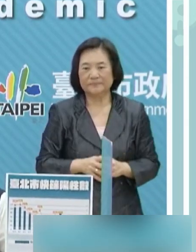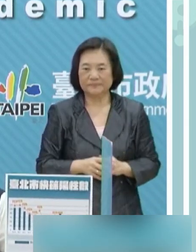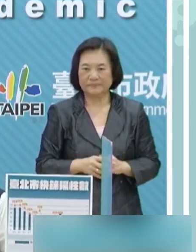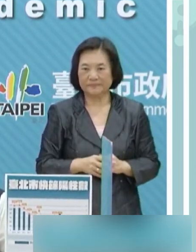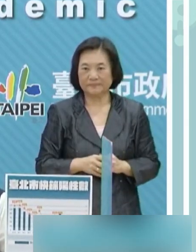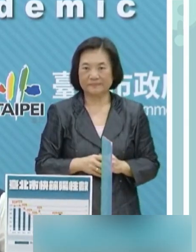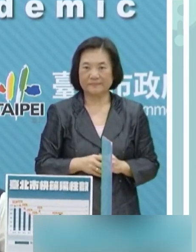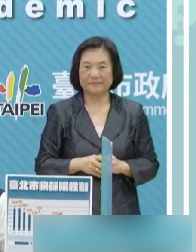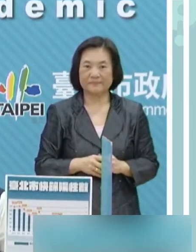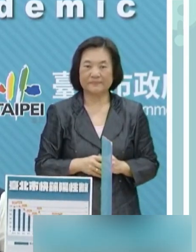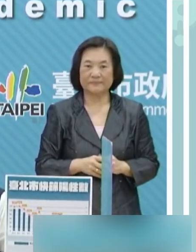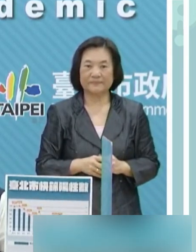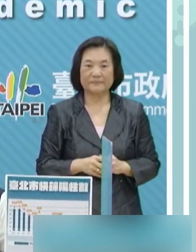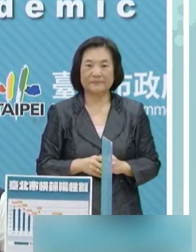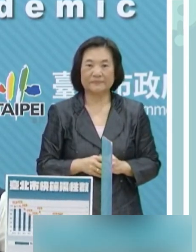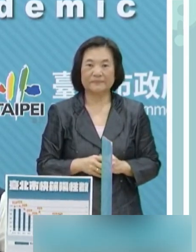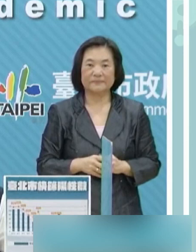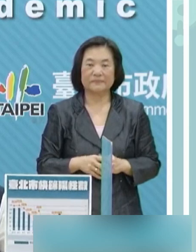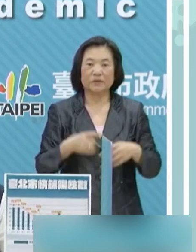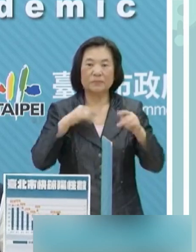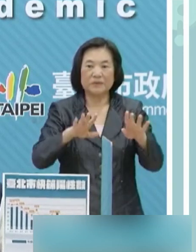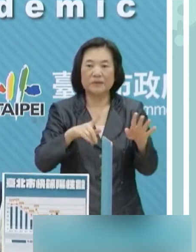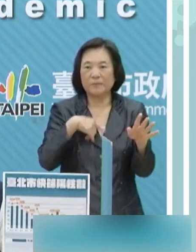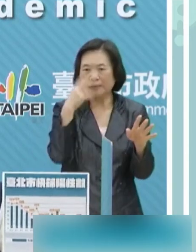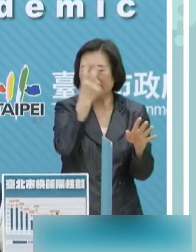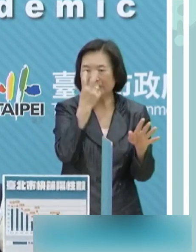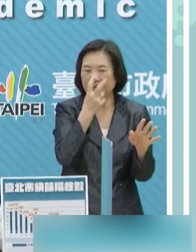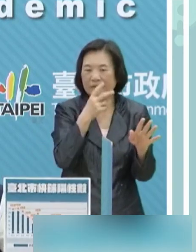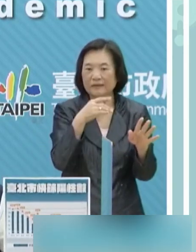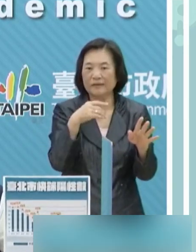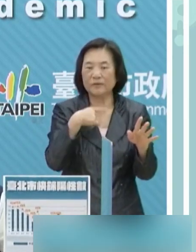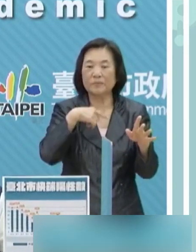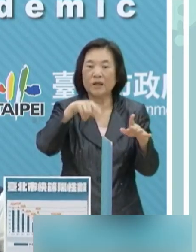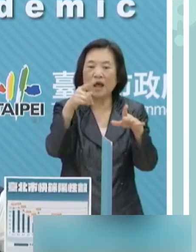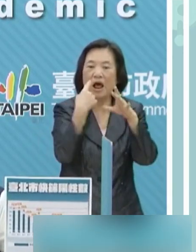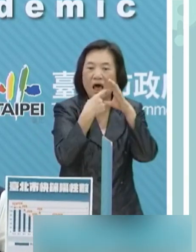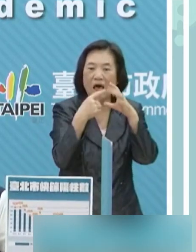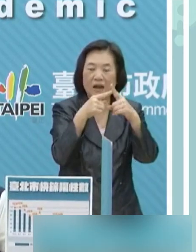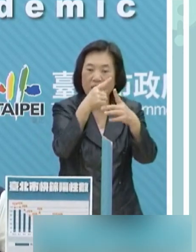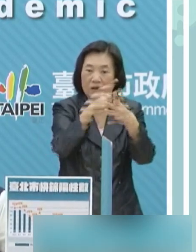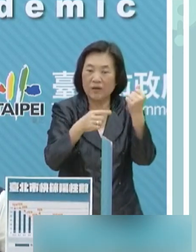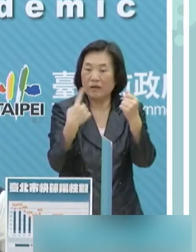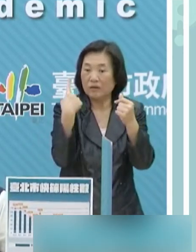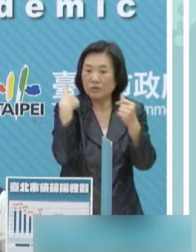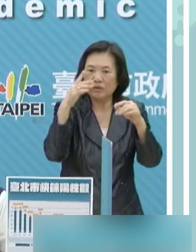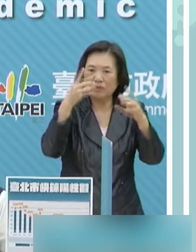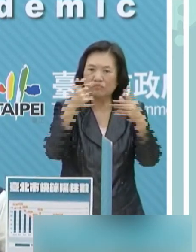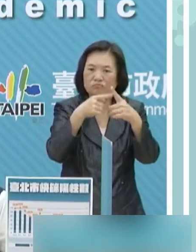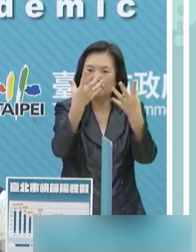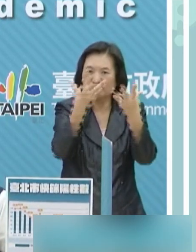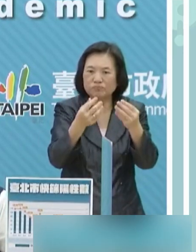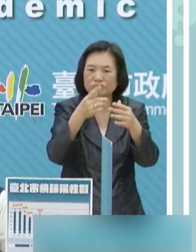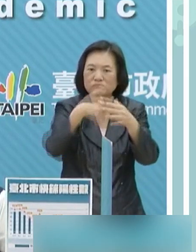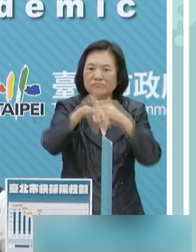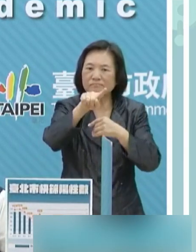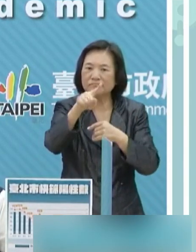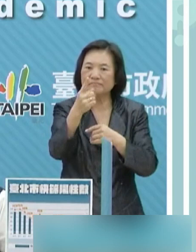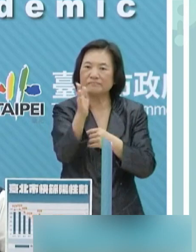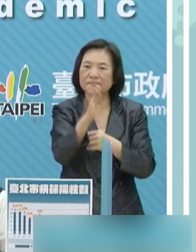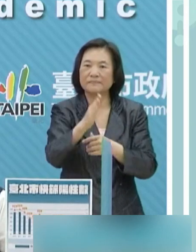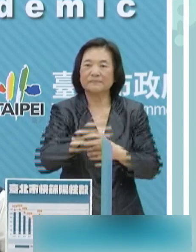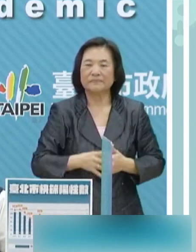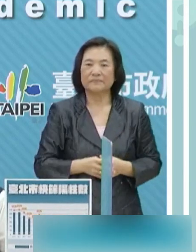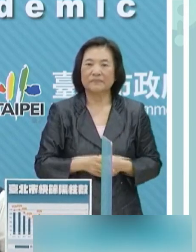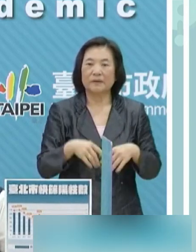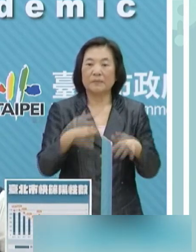那快筛阳性哦，还是比较及时的反映整个状况。那不过这几天下降哦，我想